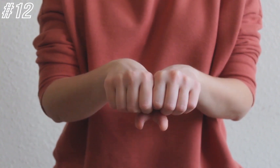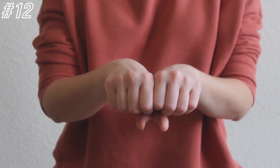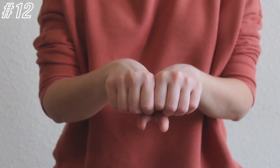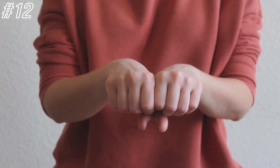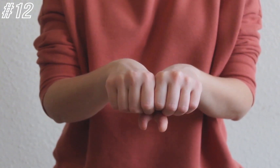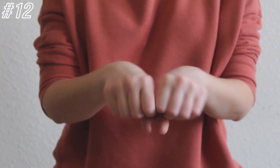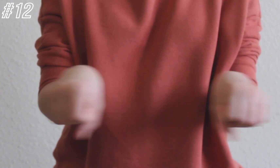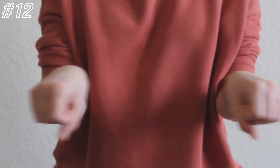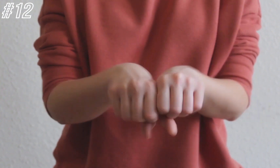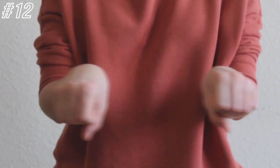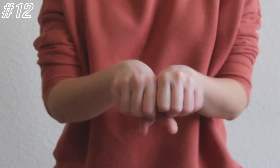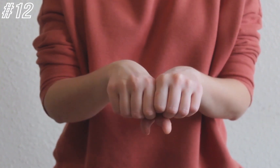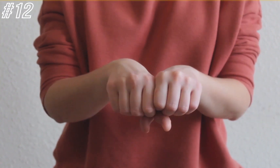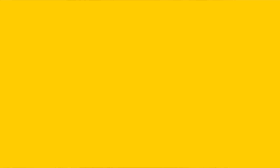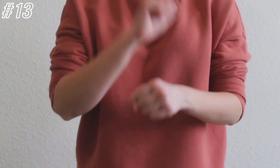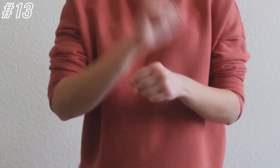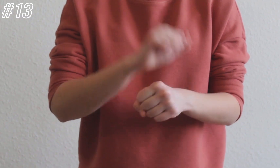A。